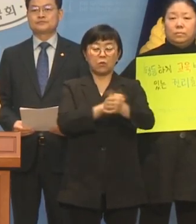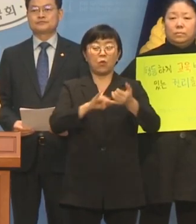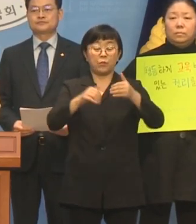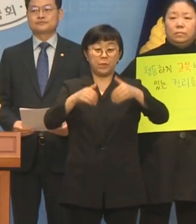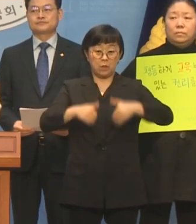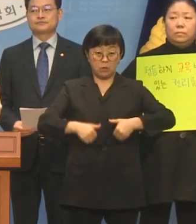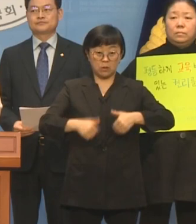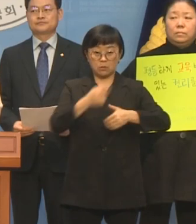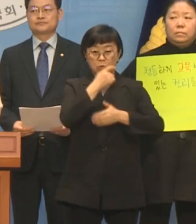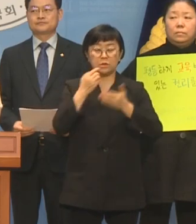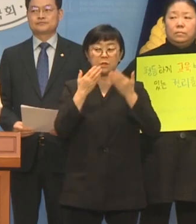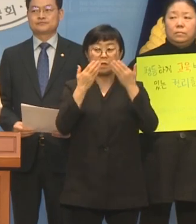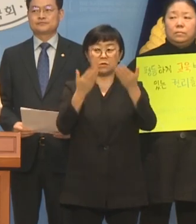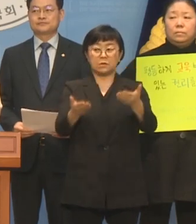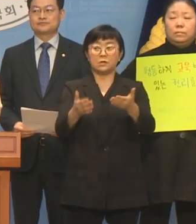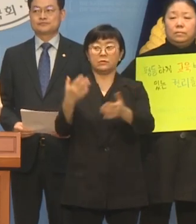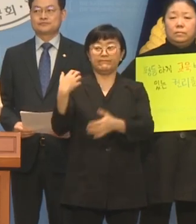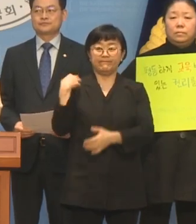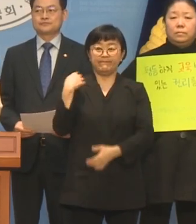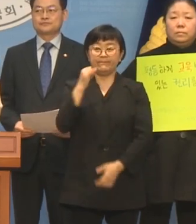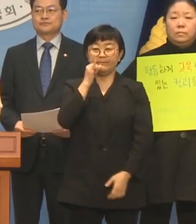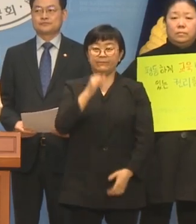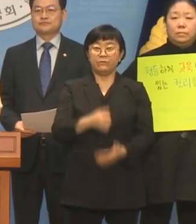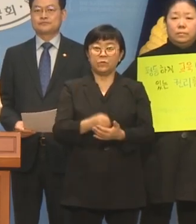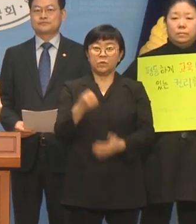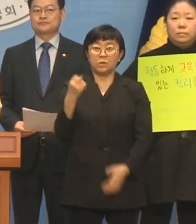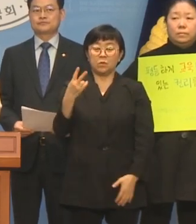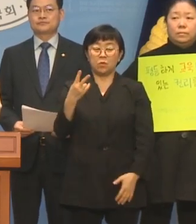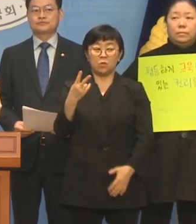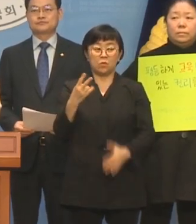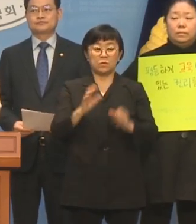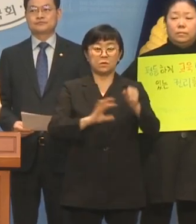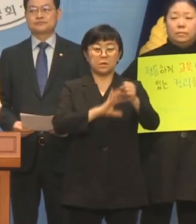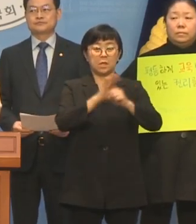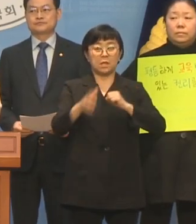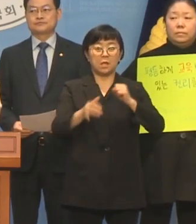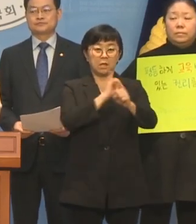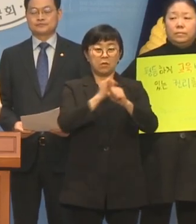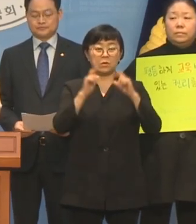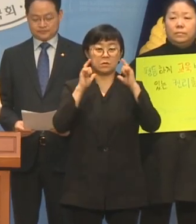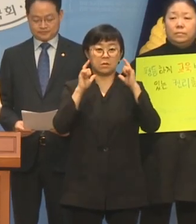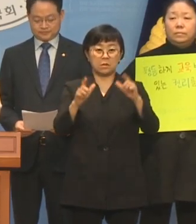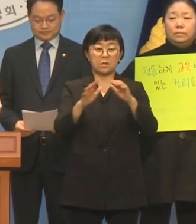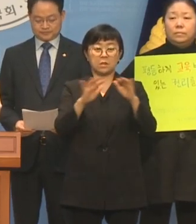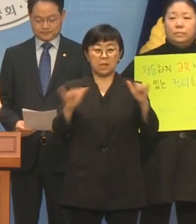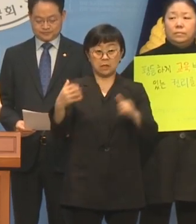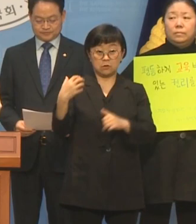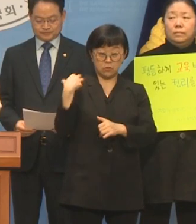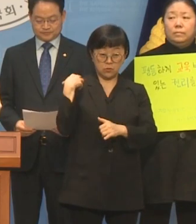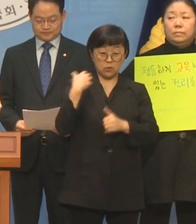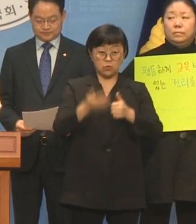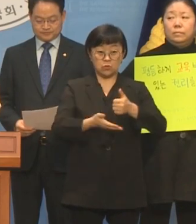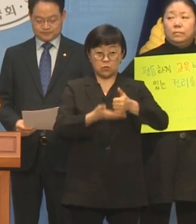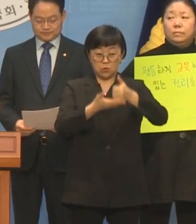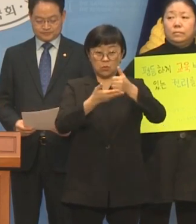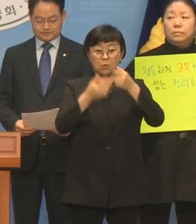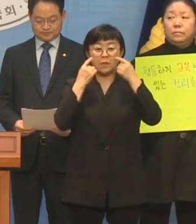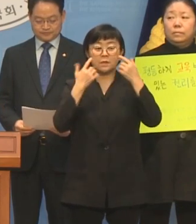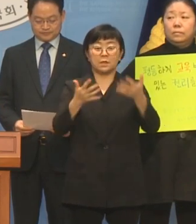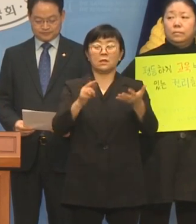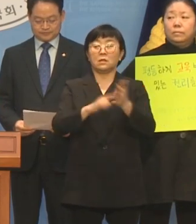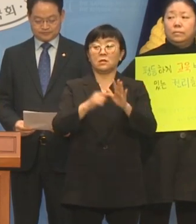이를 보장할 의무를 지닌다. 그리고 세계인권선언은 인간으로서의 존엄을 분명하게 말하고